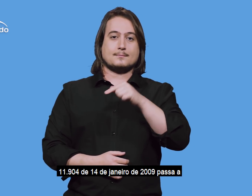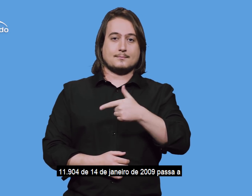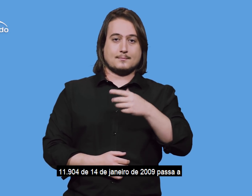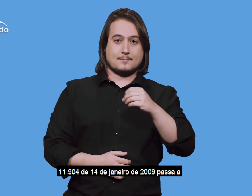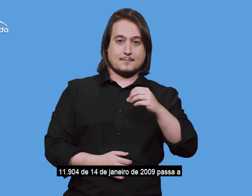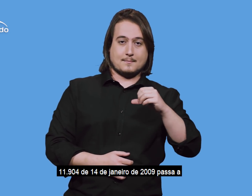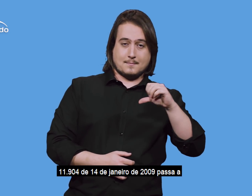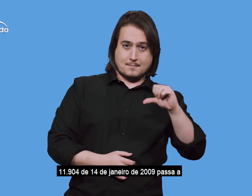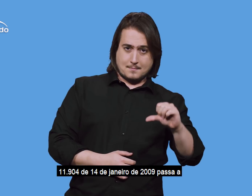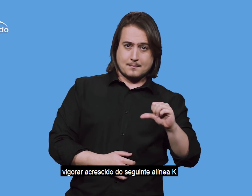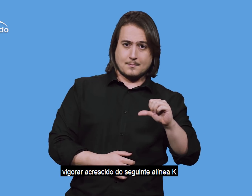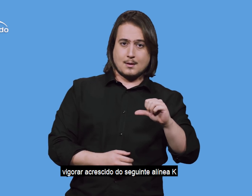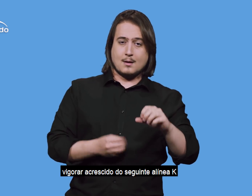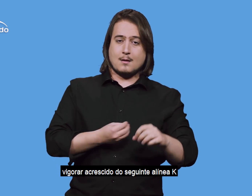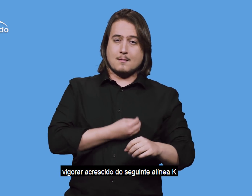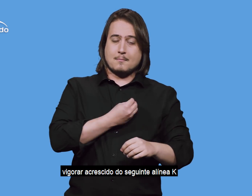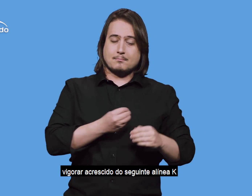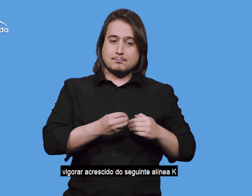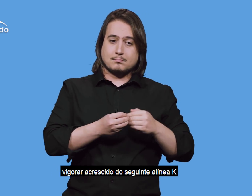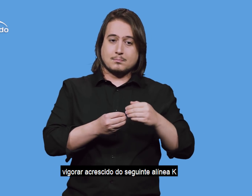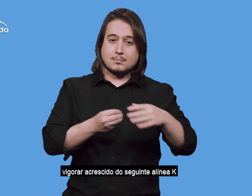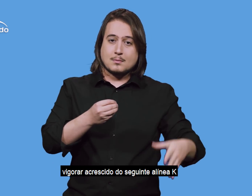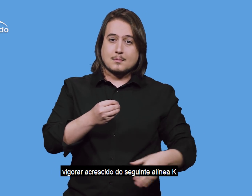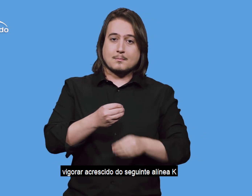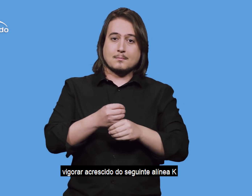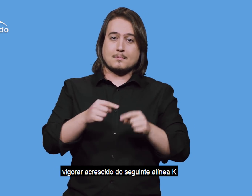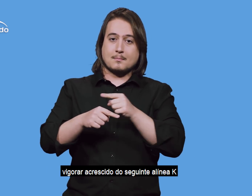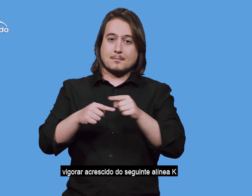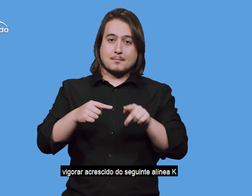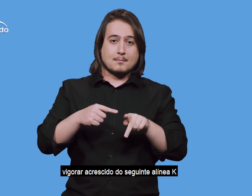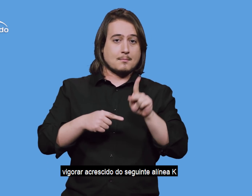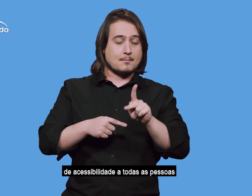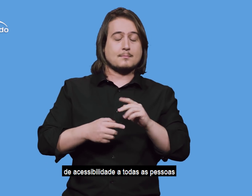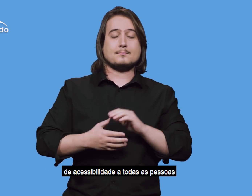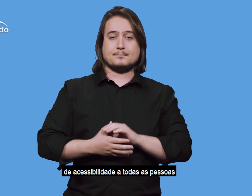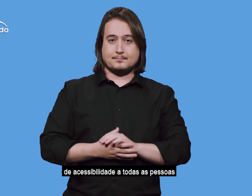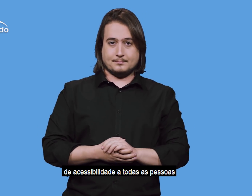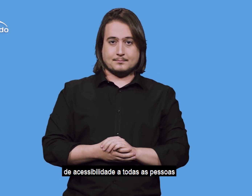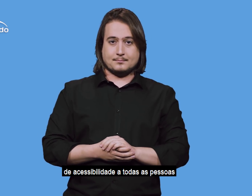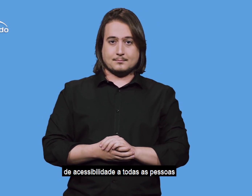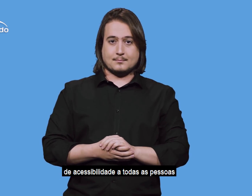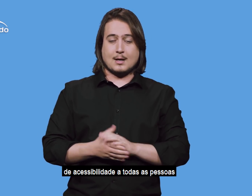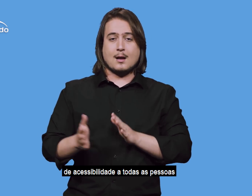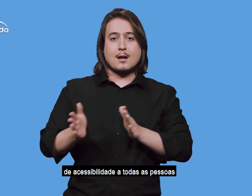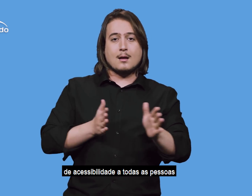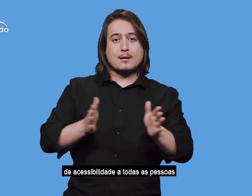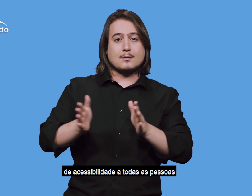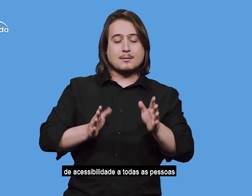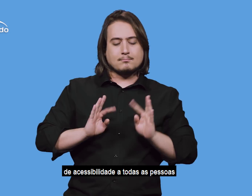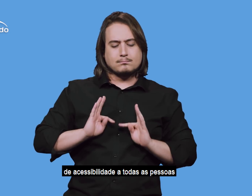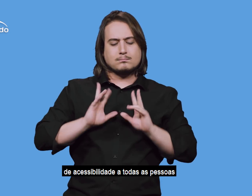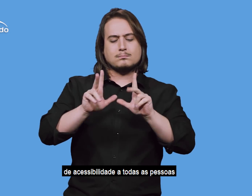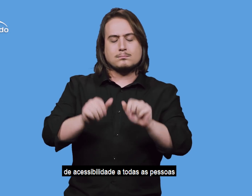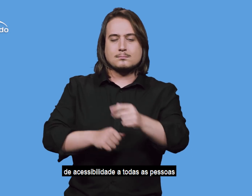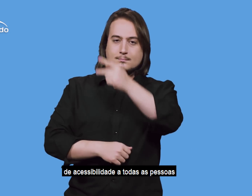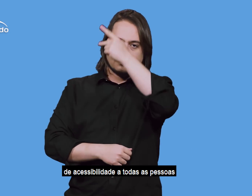passa a vigorar acrescido do seguinte alínea k de acessibilidade a todas as pessoas